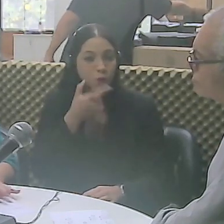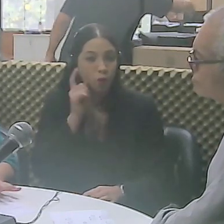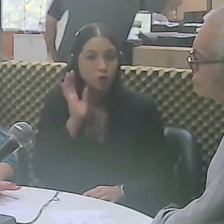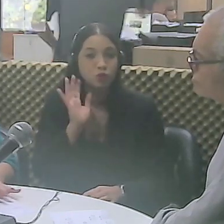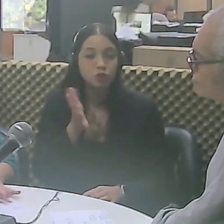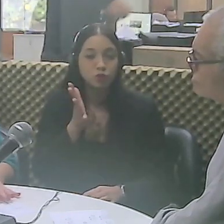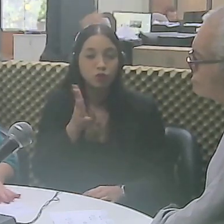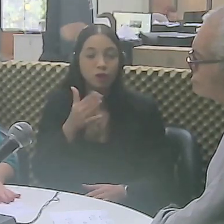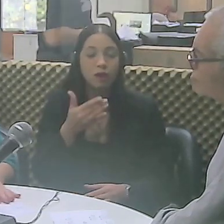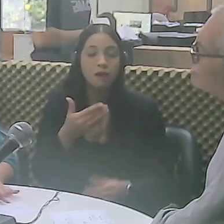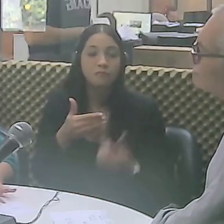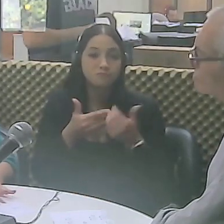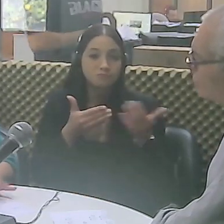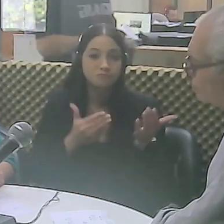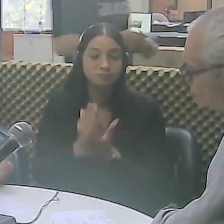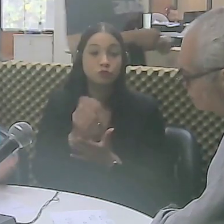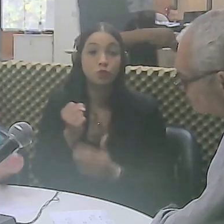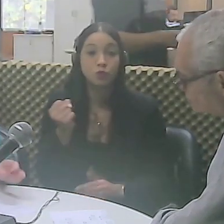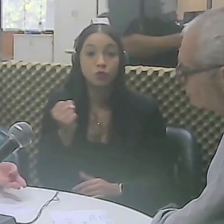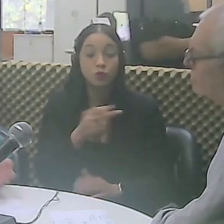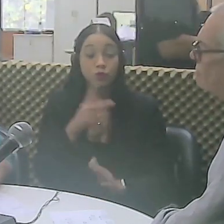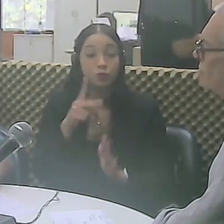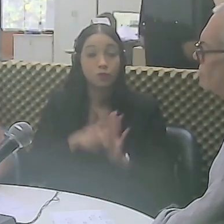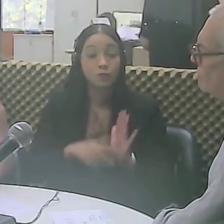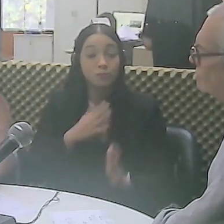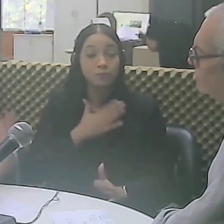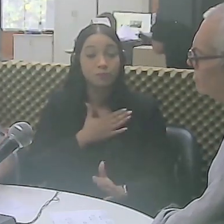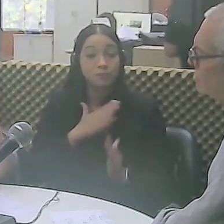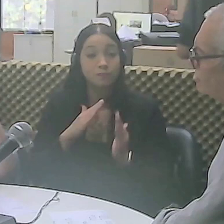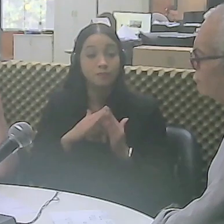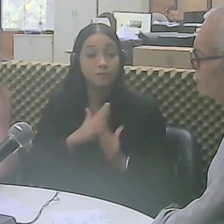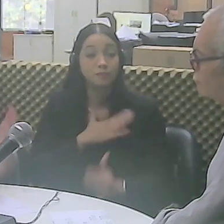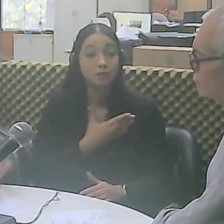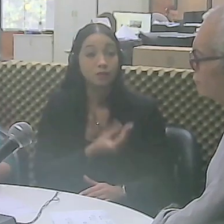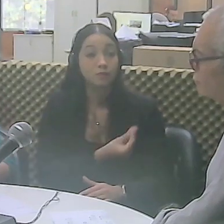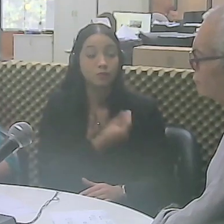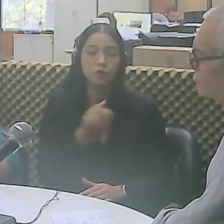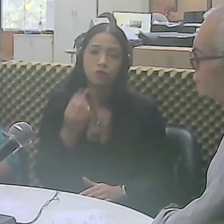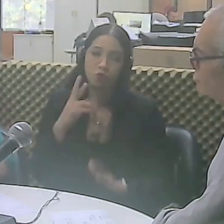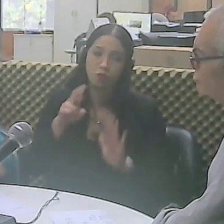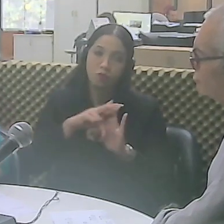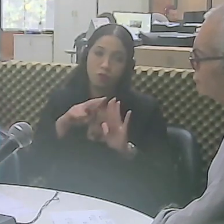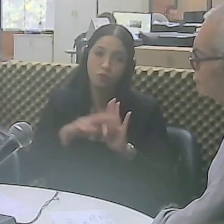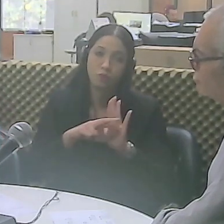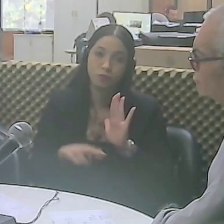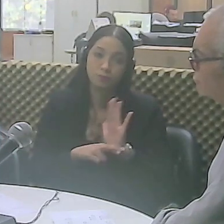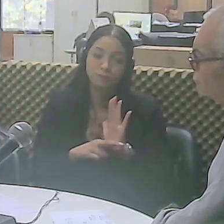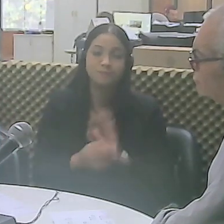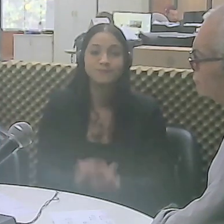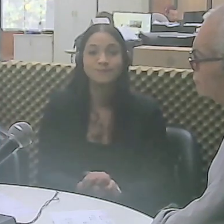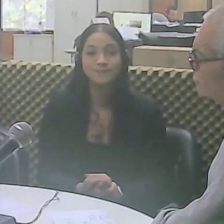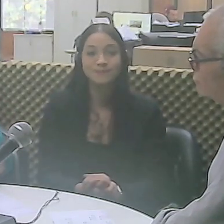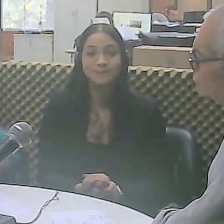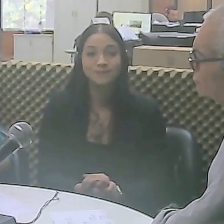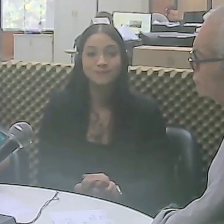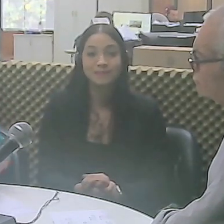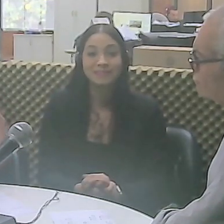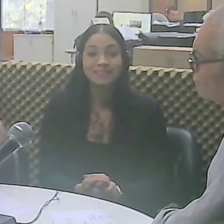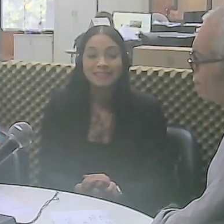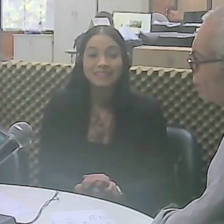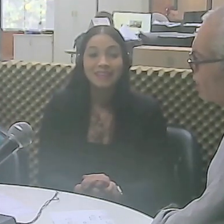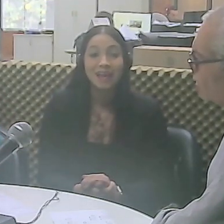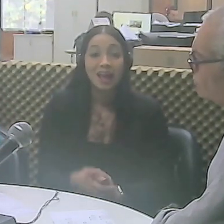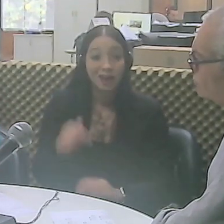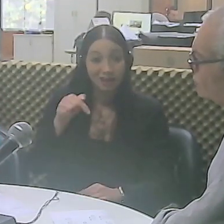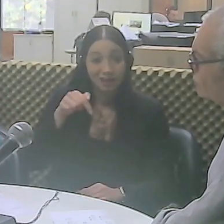já teve a sanção, né, do novo programa Minha Casa Minha Vida, vem novas regras por aí. E, bom, aqui